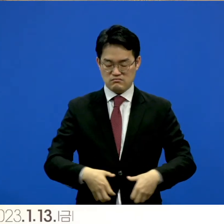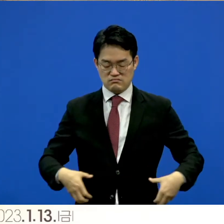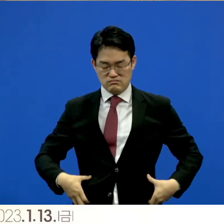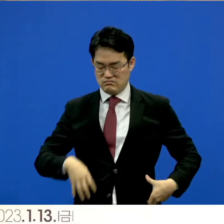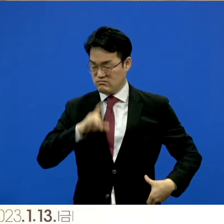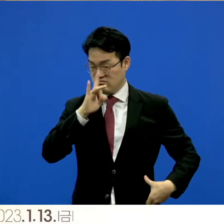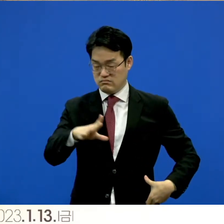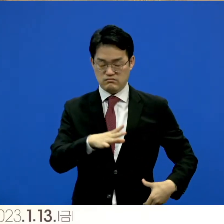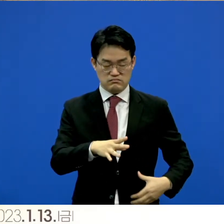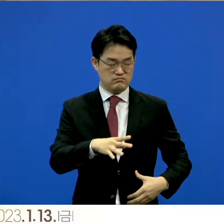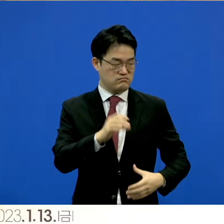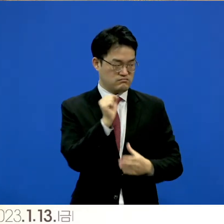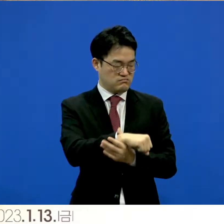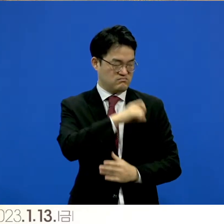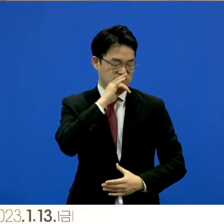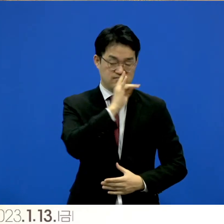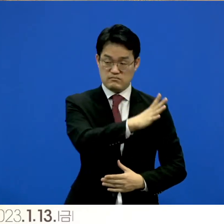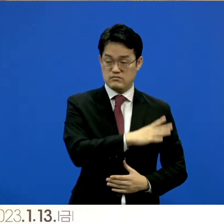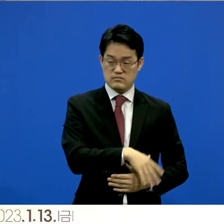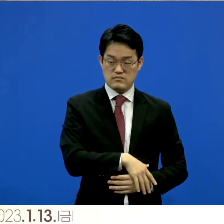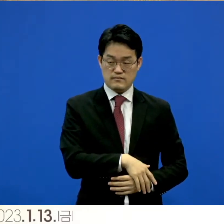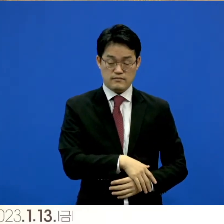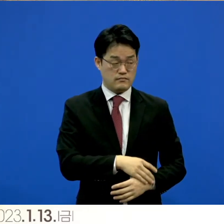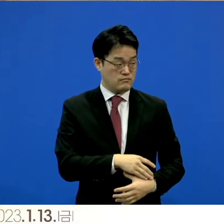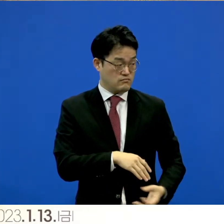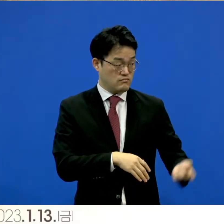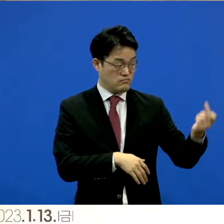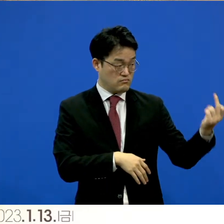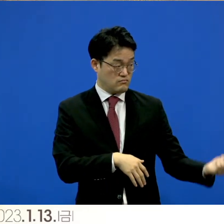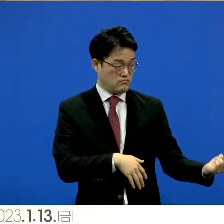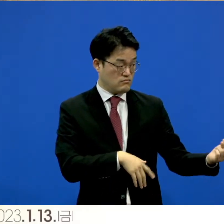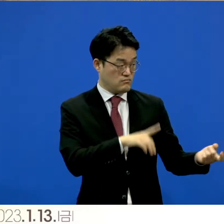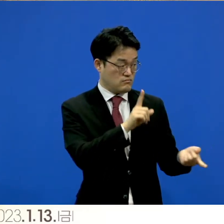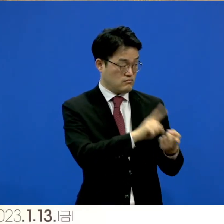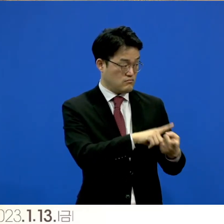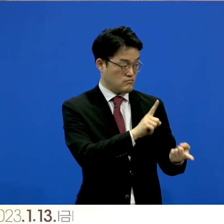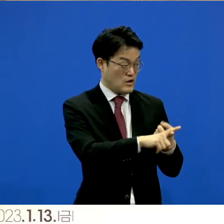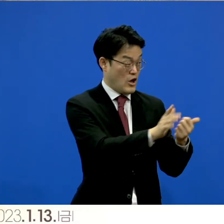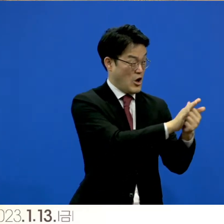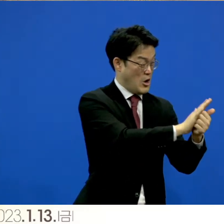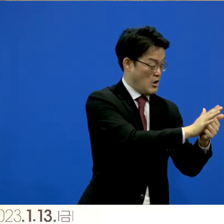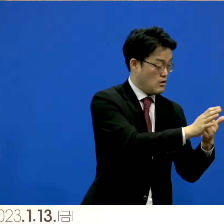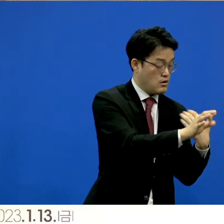동생에 대한 환대는 열심히 산 사람에 대한 배제를 보았습니다.